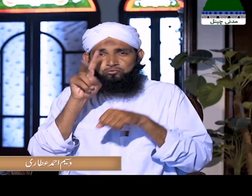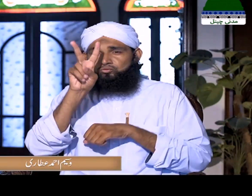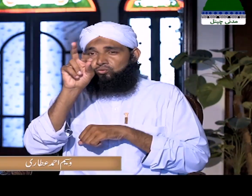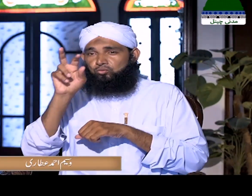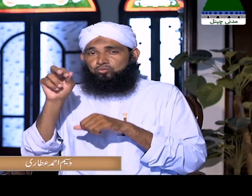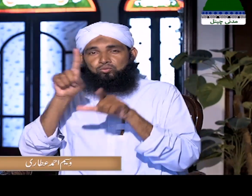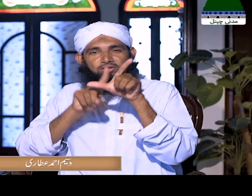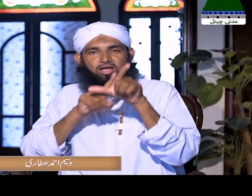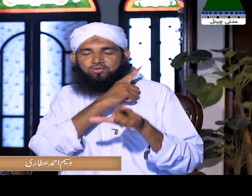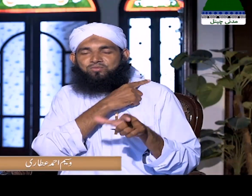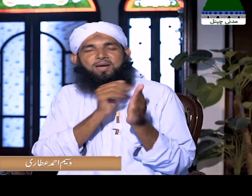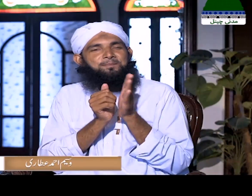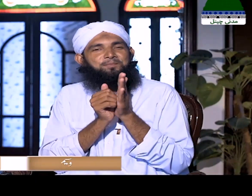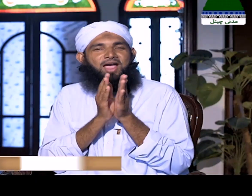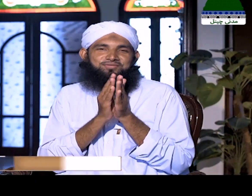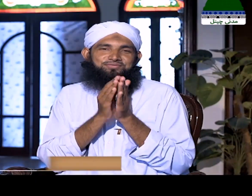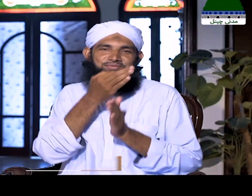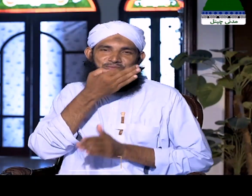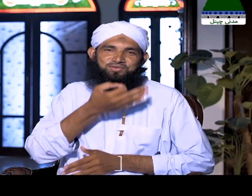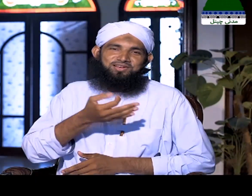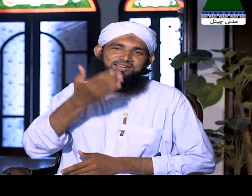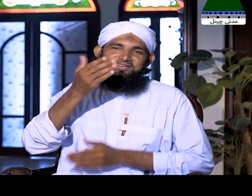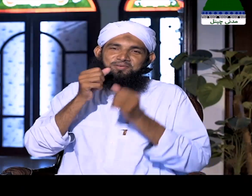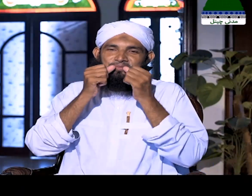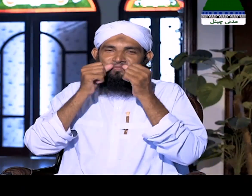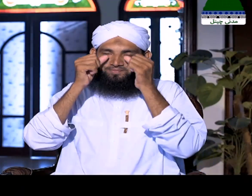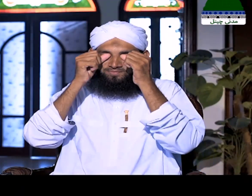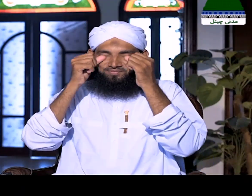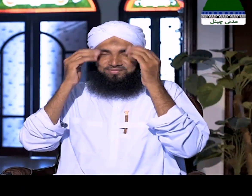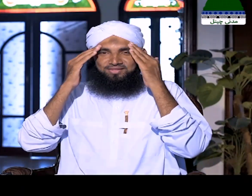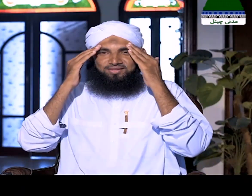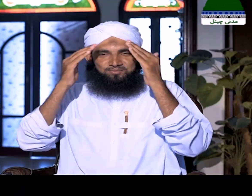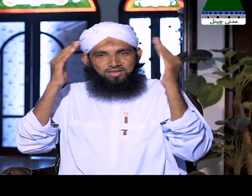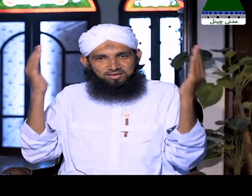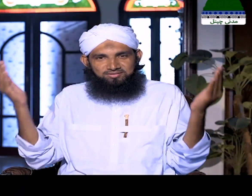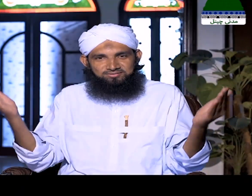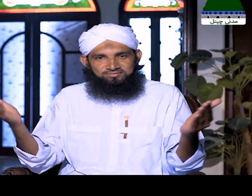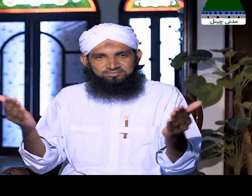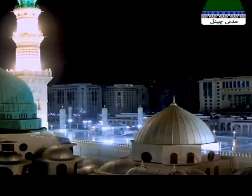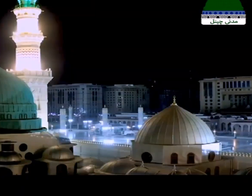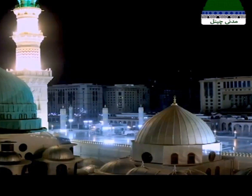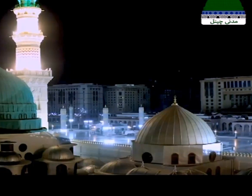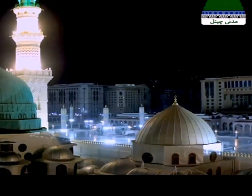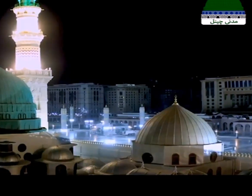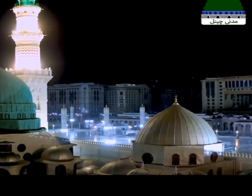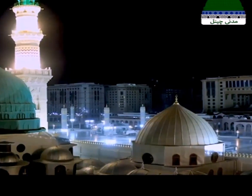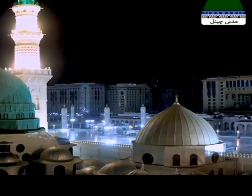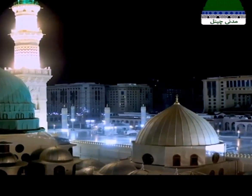سال کے گناہ معاف ہوں گے۔ صلو علی الحبیب صلی اللہ